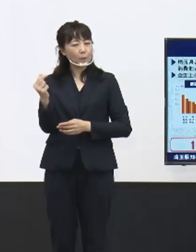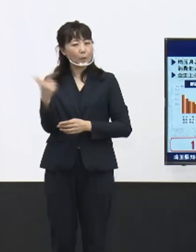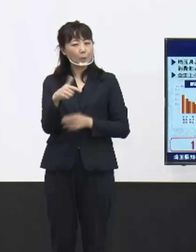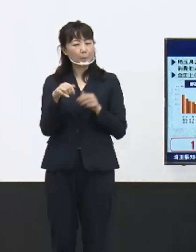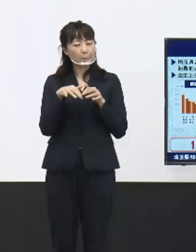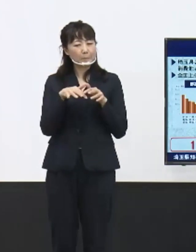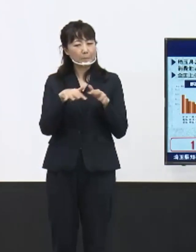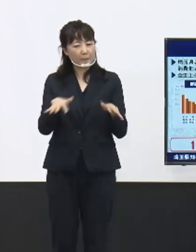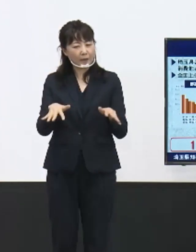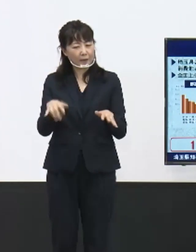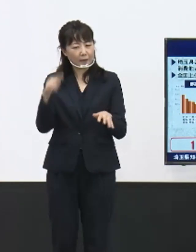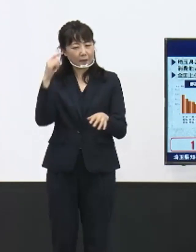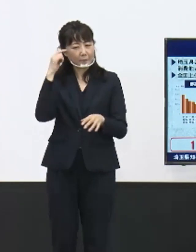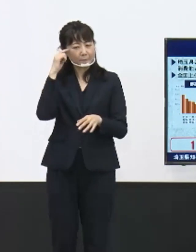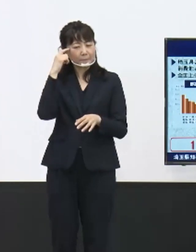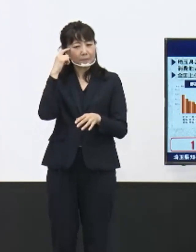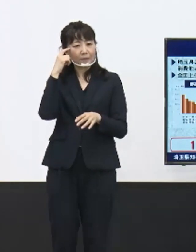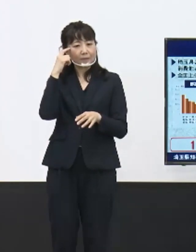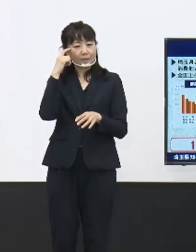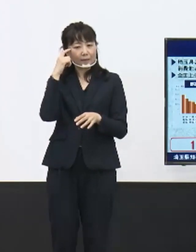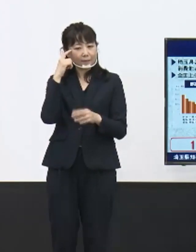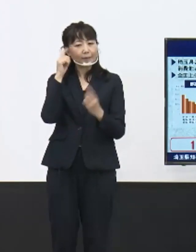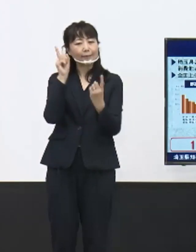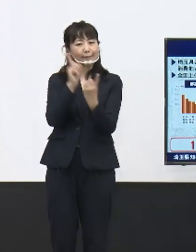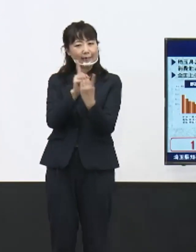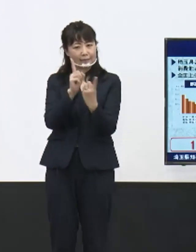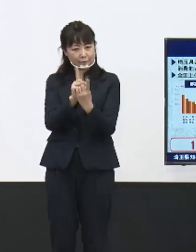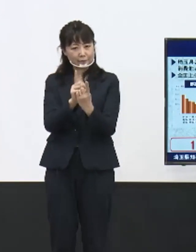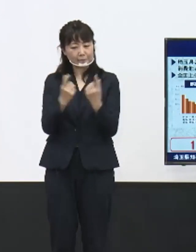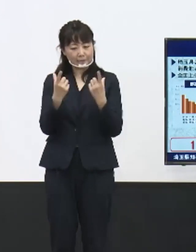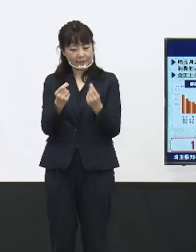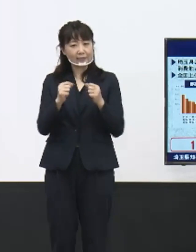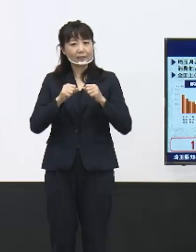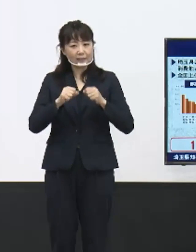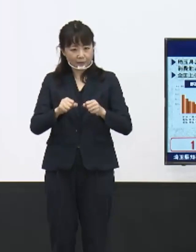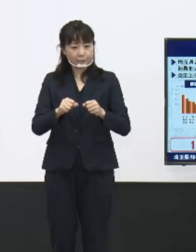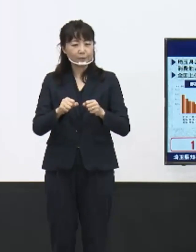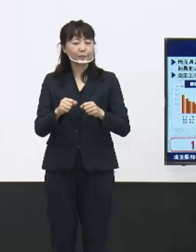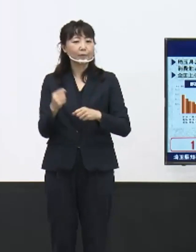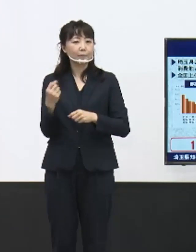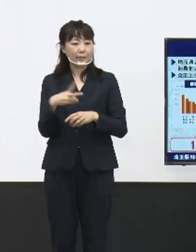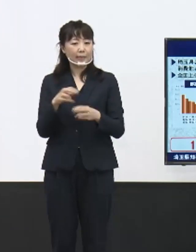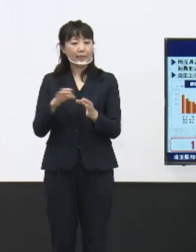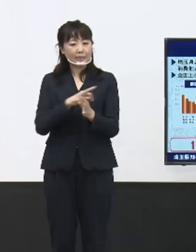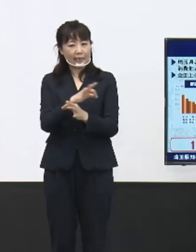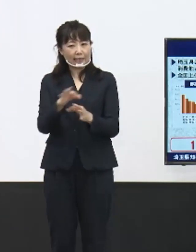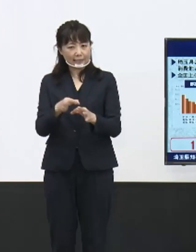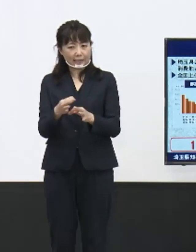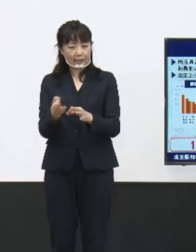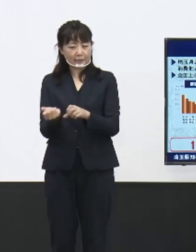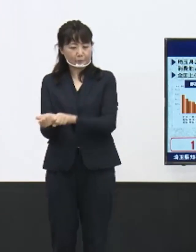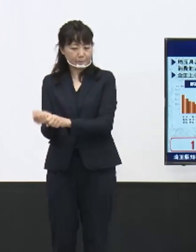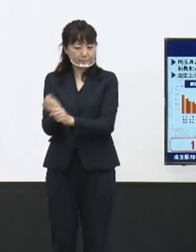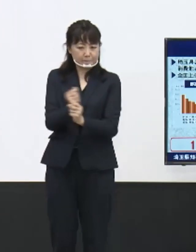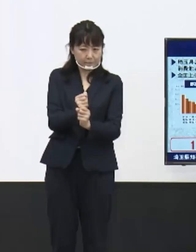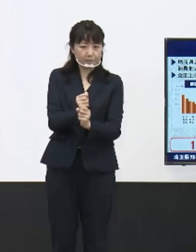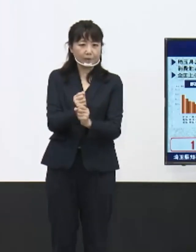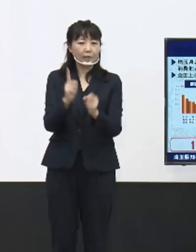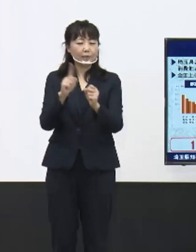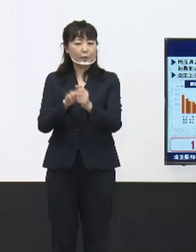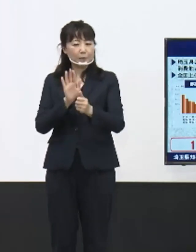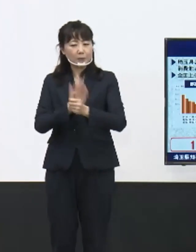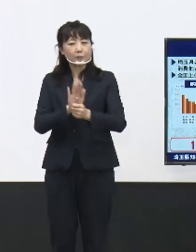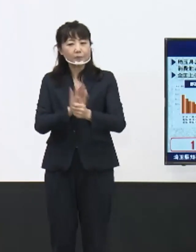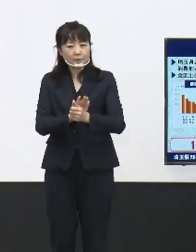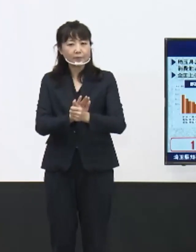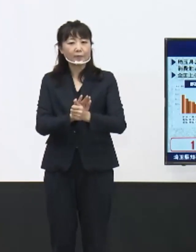新型コロナ対策に万全を期していただくと同時に、深刻な状況にある経済への強力な支援策、これが喫緊